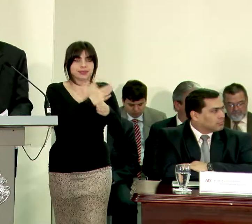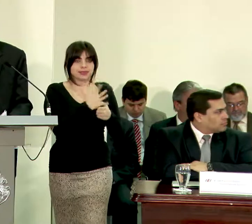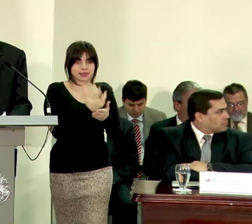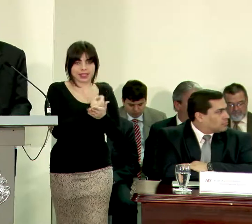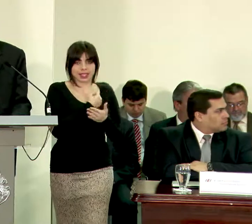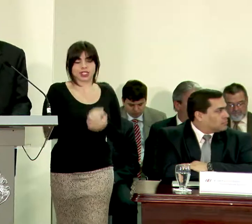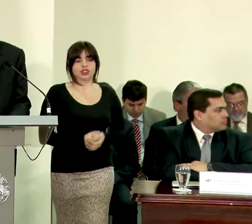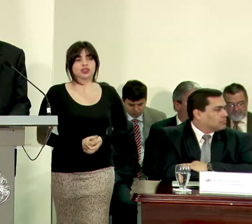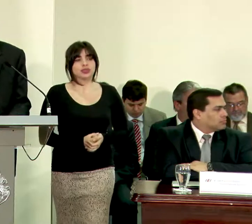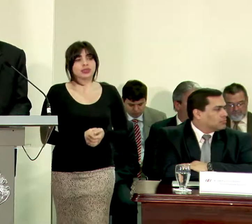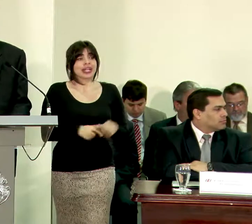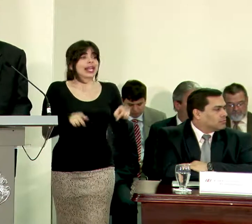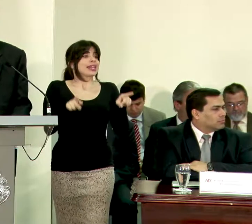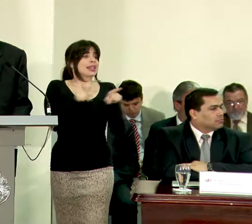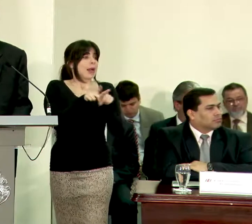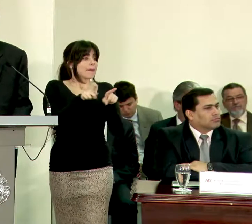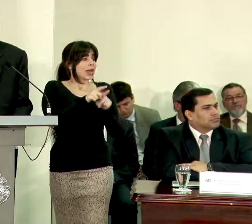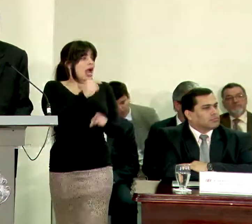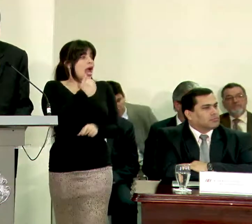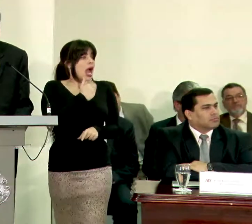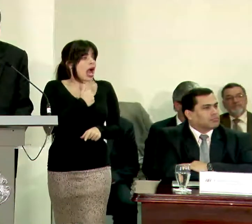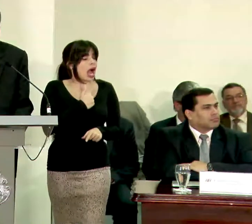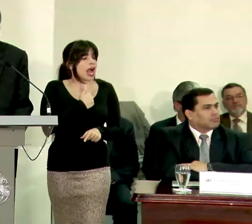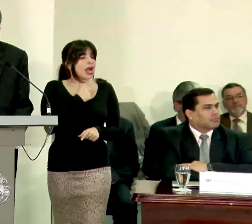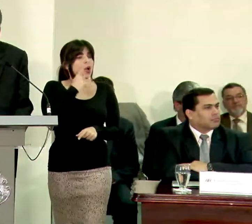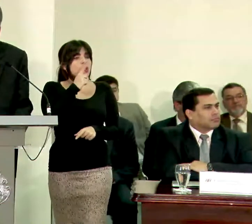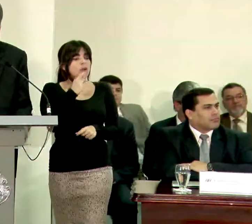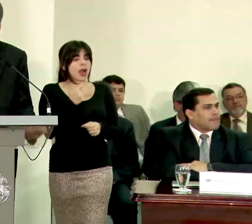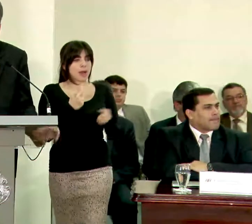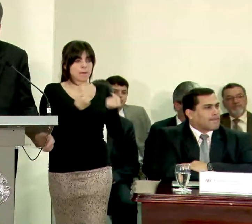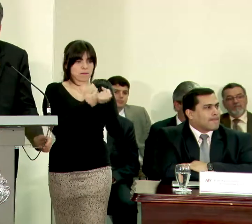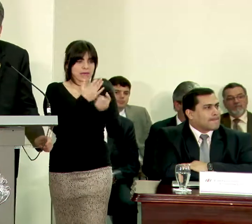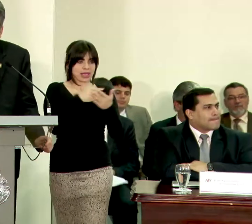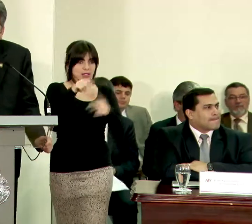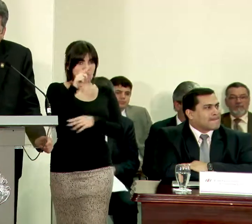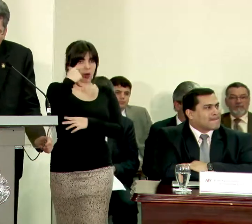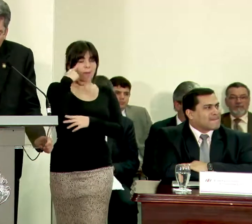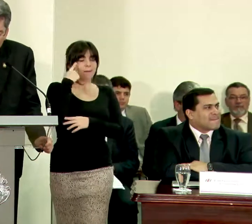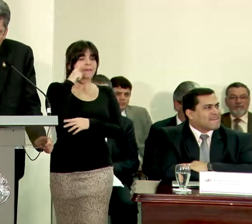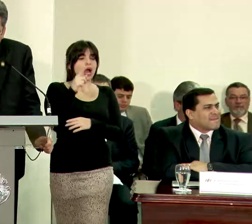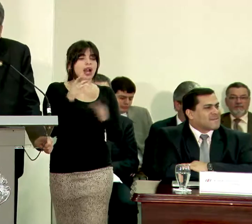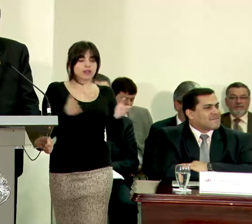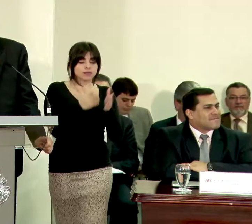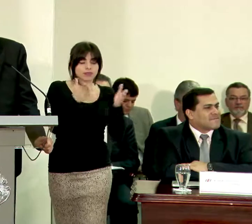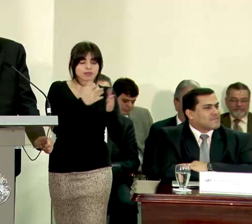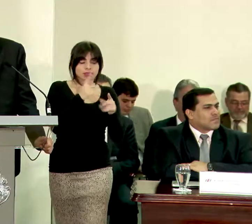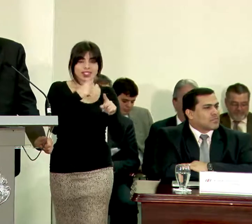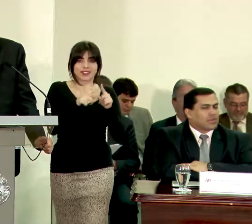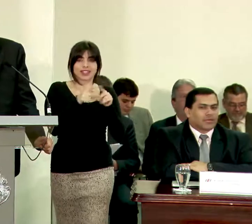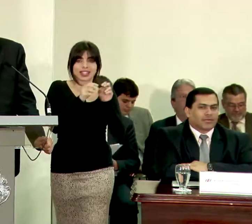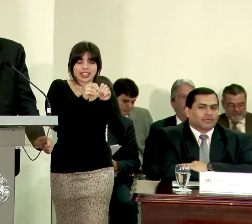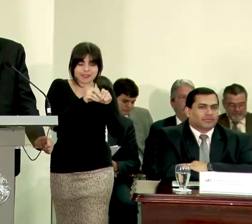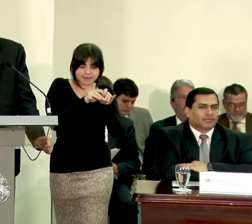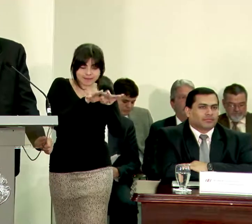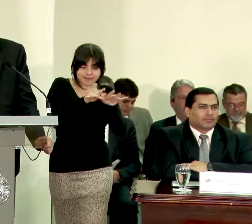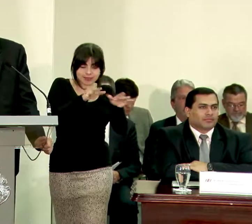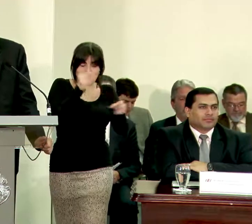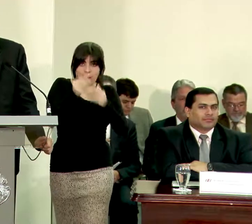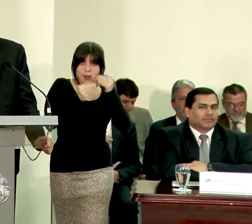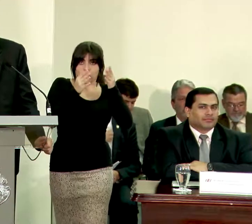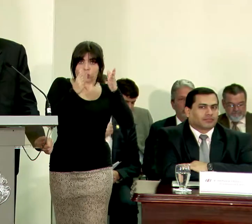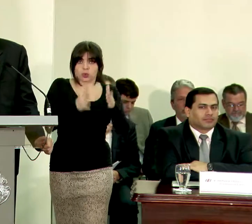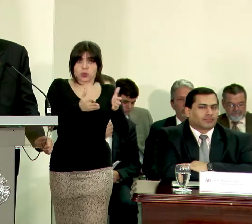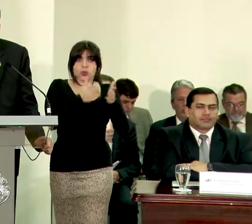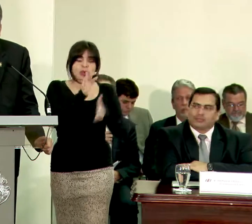ingreso. También hay una apuesta de este gobierno en impulsar lo que es los encadenamientos productivos